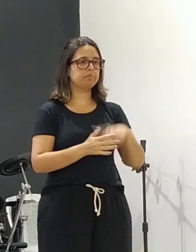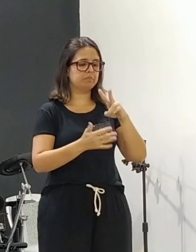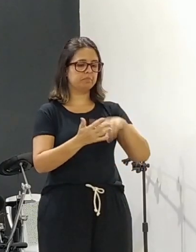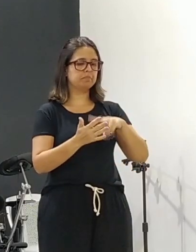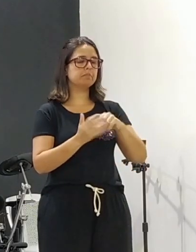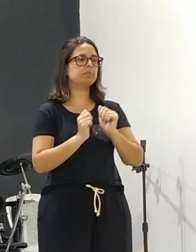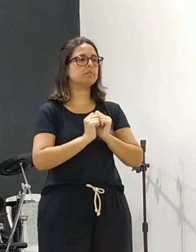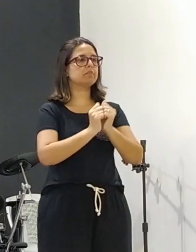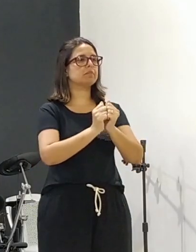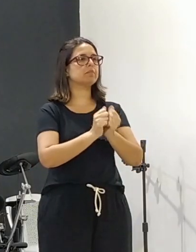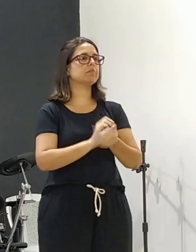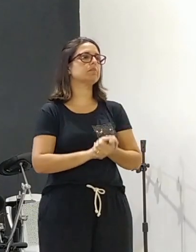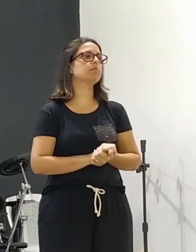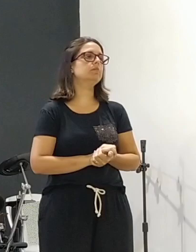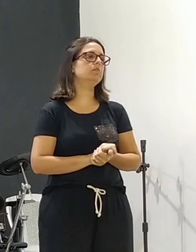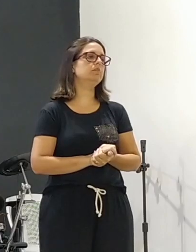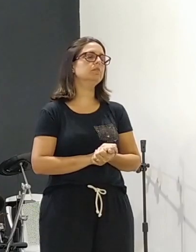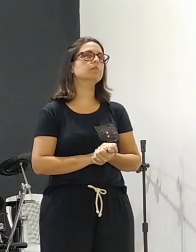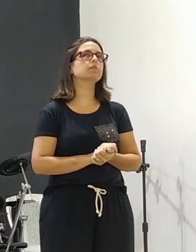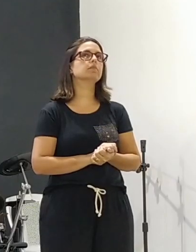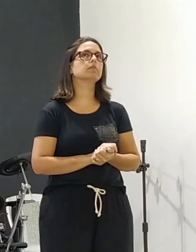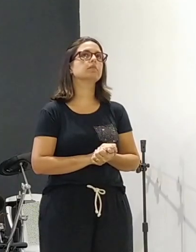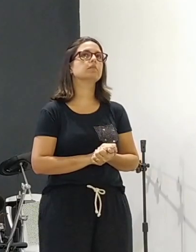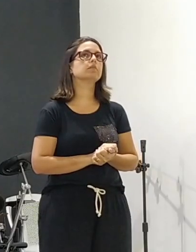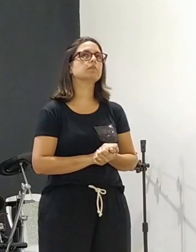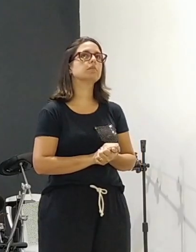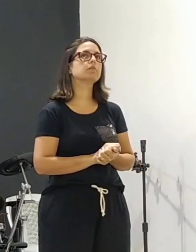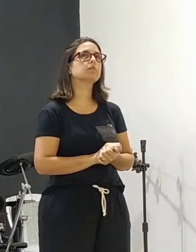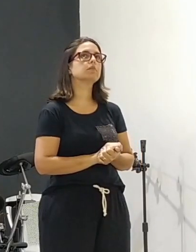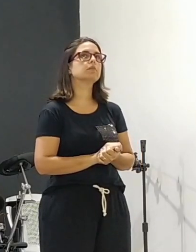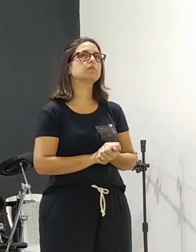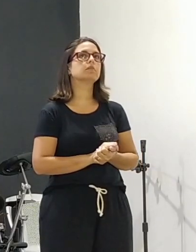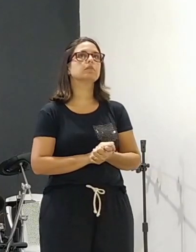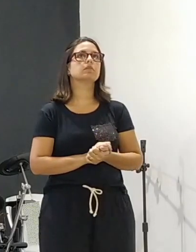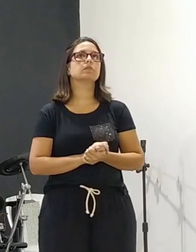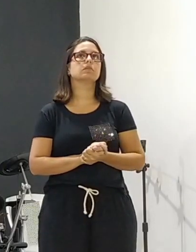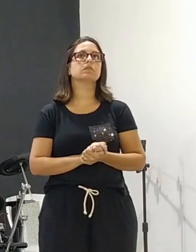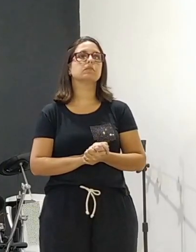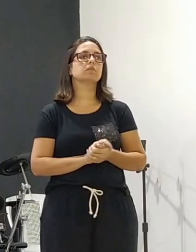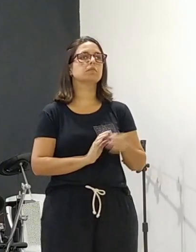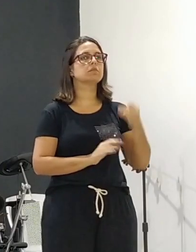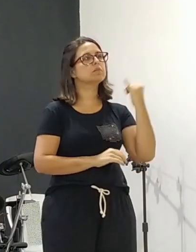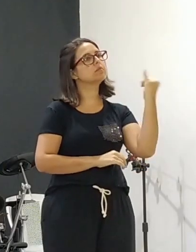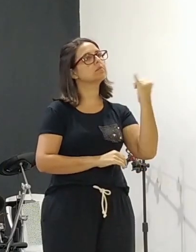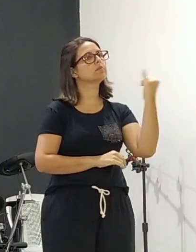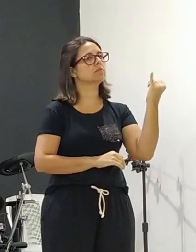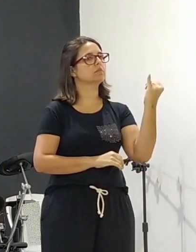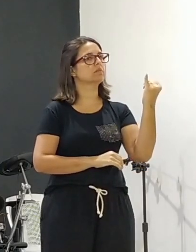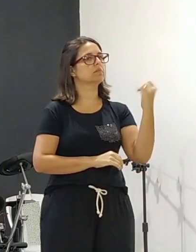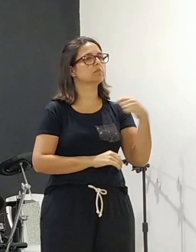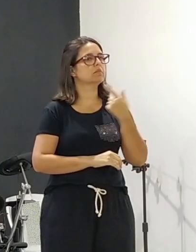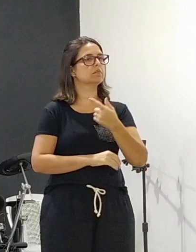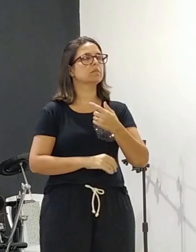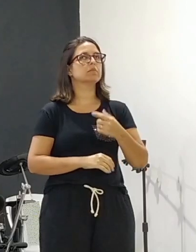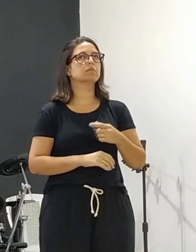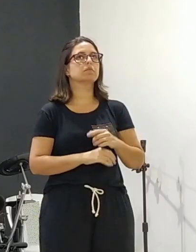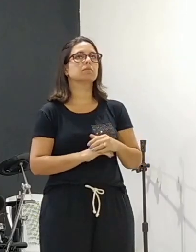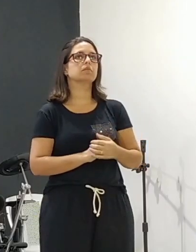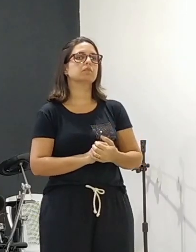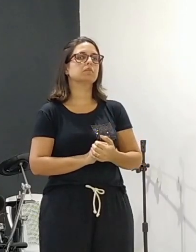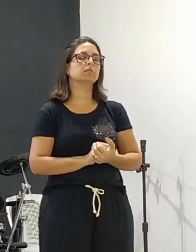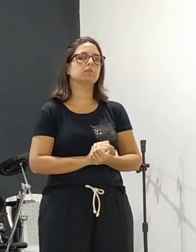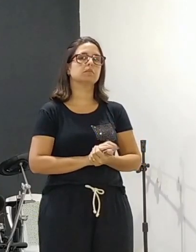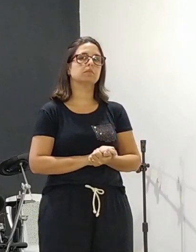junto, Romanos capítulo 12, versículo de número 2, algo muito importante para o nosso tempo, e